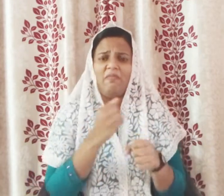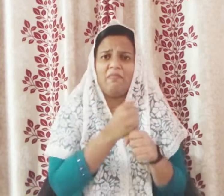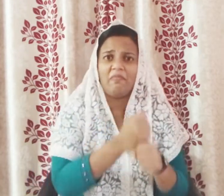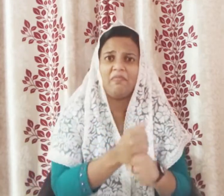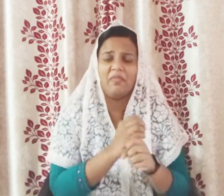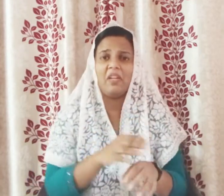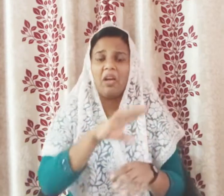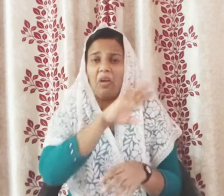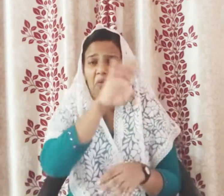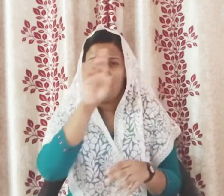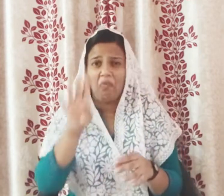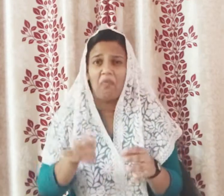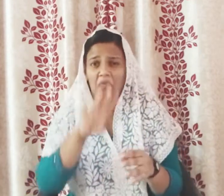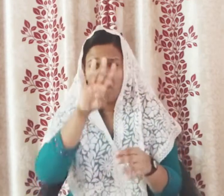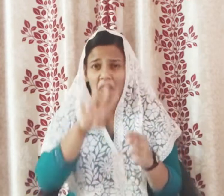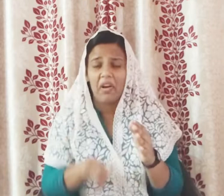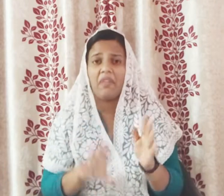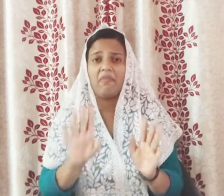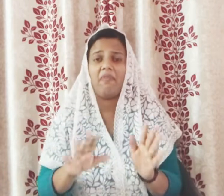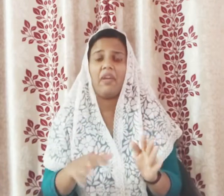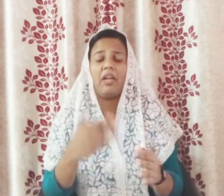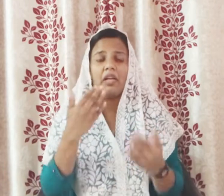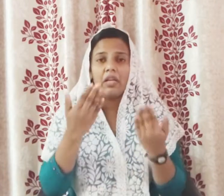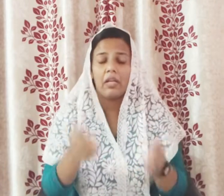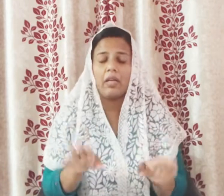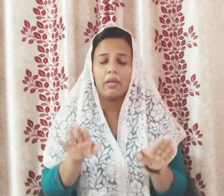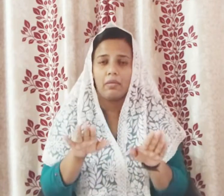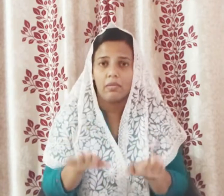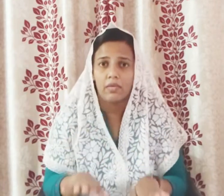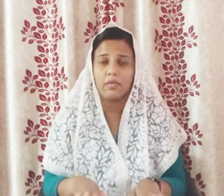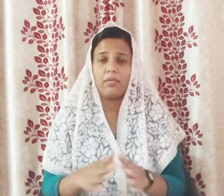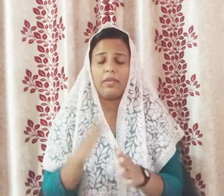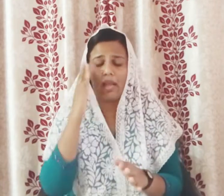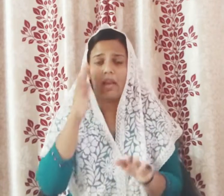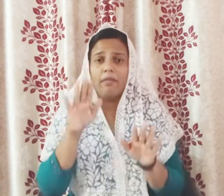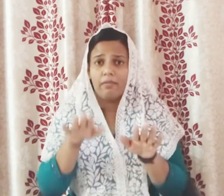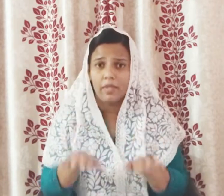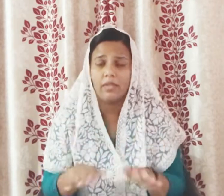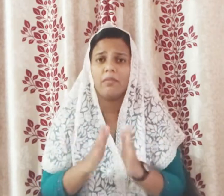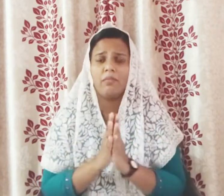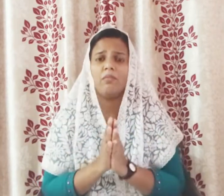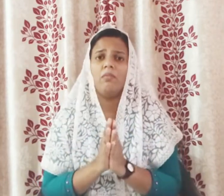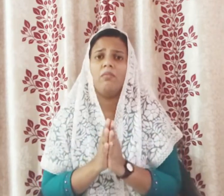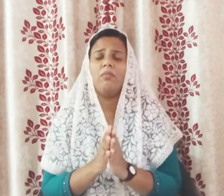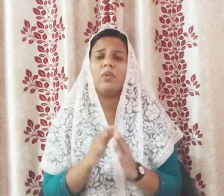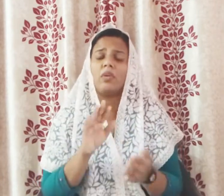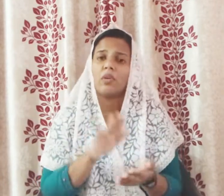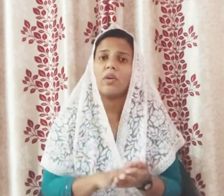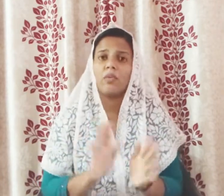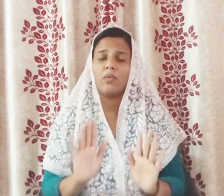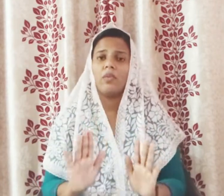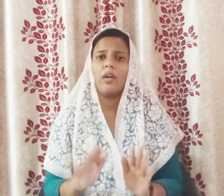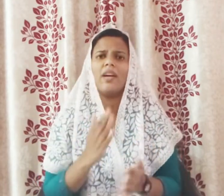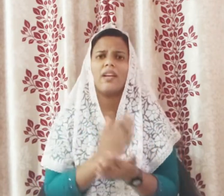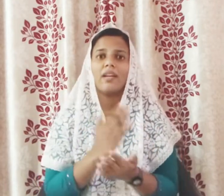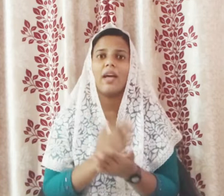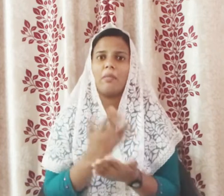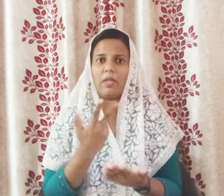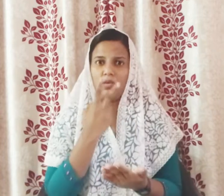വാരിയിട്ടുകൊണ്ട് സന്ധ്യ വരെ സാഷ്ടാംഗം വീണ് കിടന്നു. അവർ സന്ധ്യ വരെ ദൈവസന്നിധി കിടക്കുക. അപ്പം ഇതിന് കാരണം